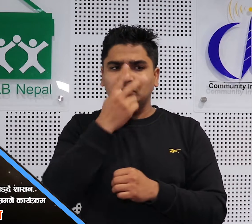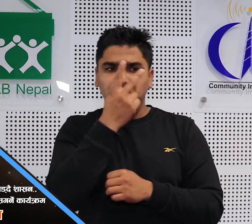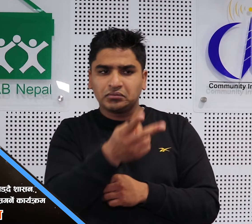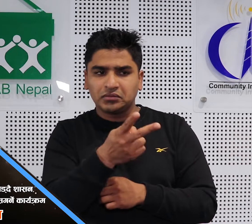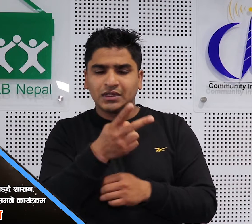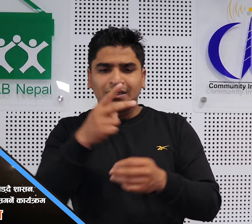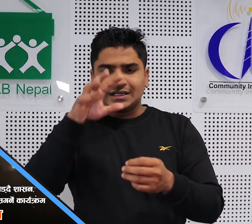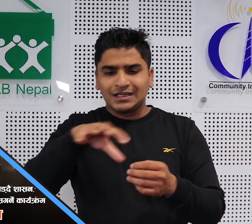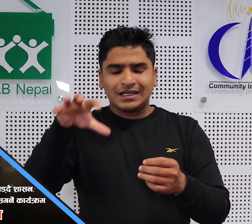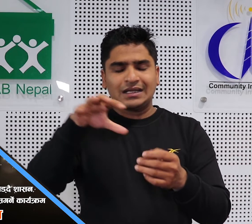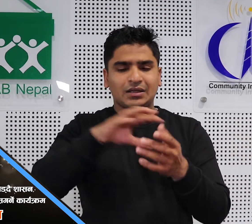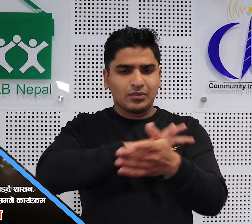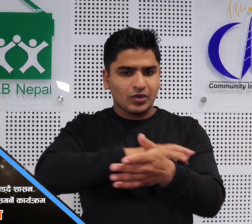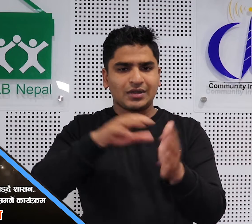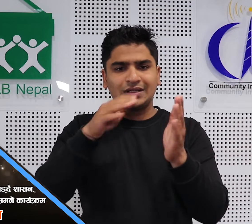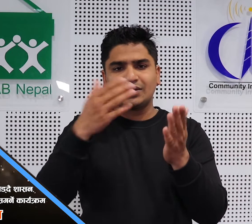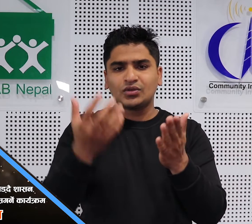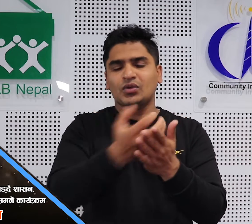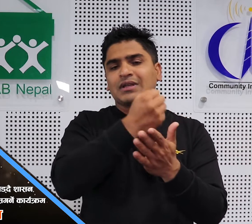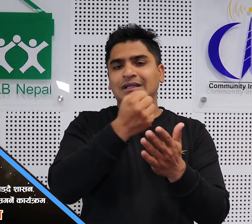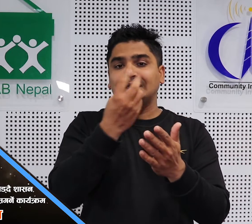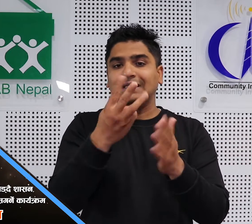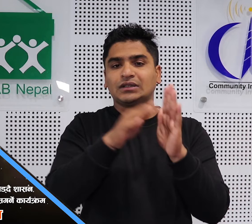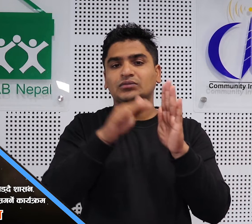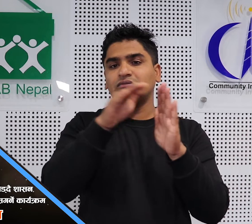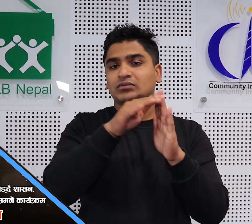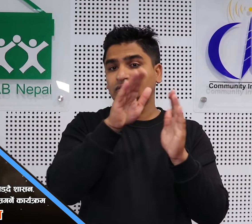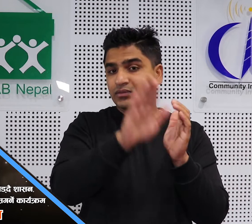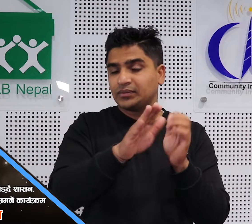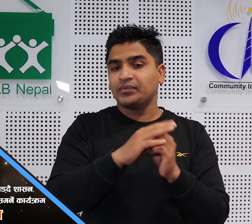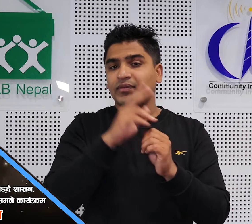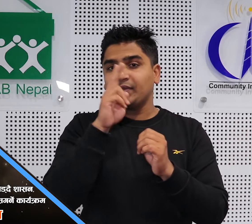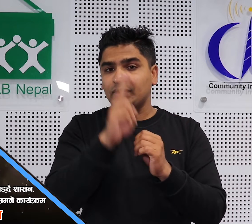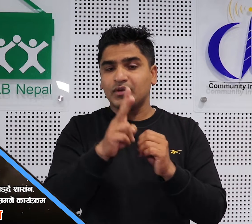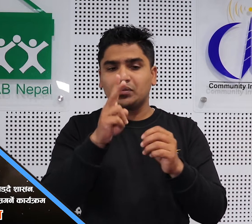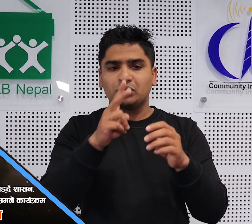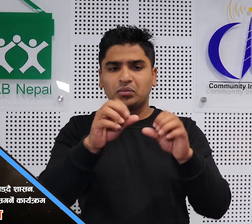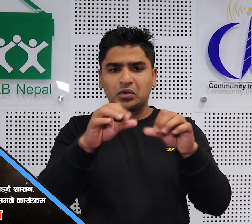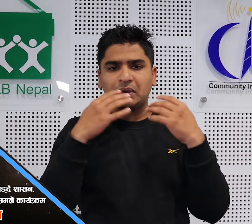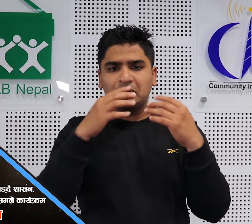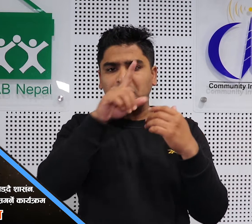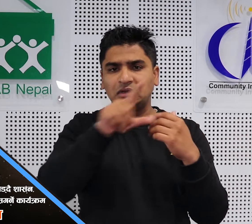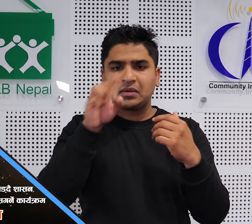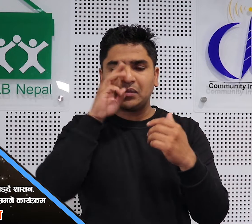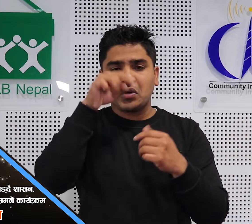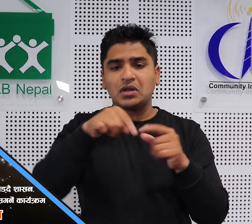र हाम्रो संघीय सरकारको तीनवटा मूल सरकारको तह छ, त्यो सन्दर्भमा चाहिँ त्यसकै प्रभाव होला। नेपालमा चाहिँ अझै पनि